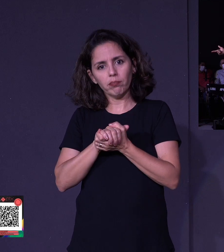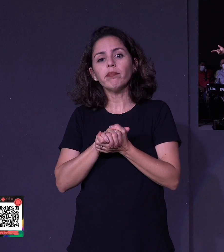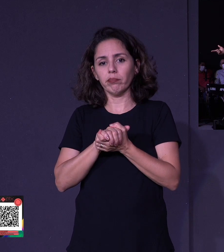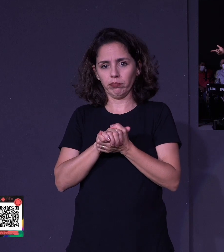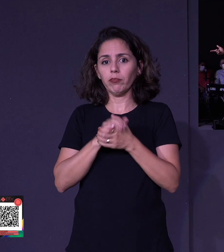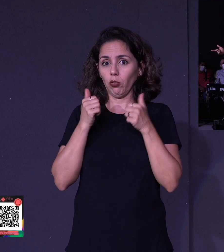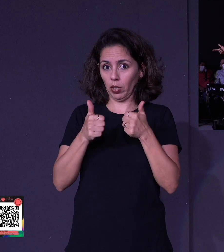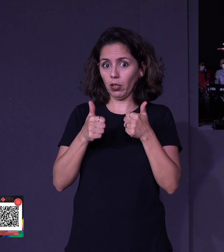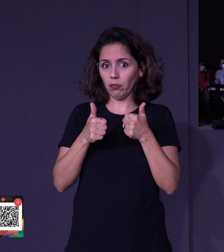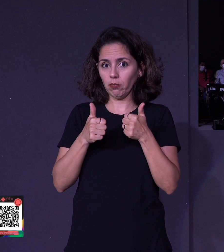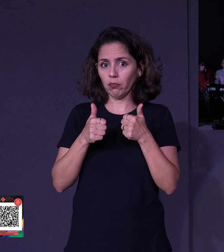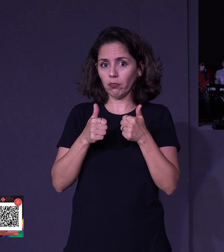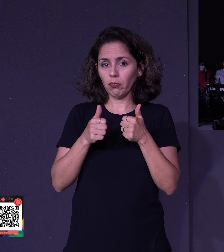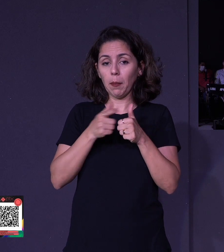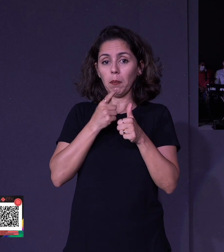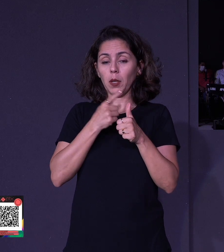esposa.